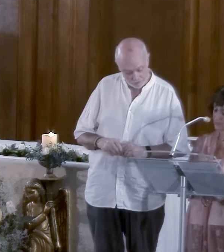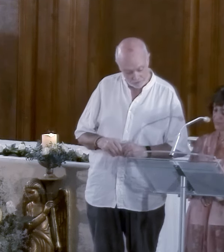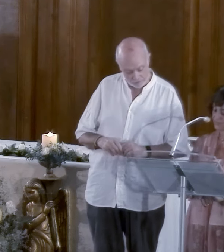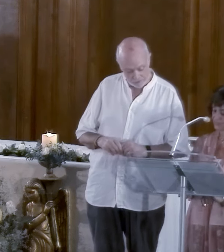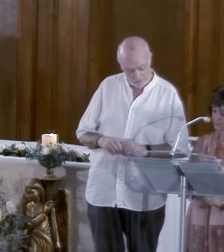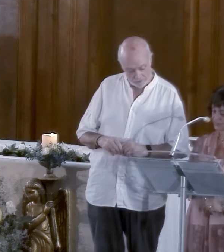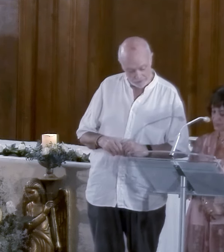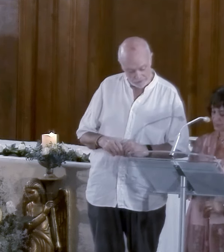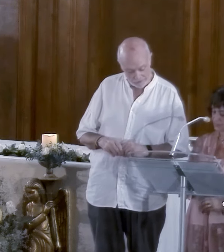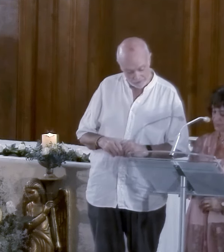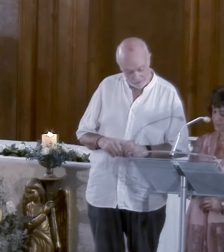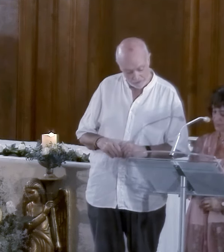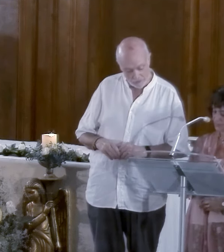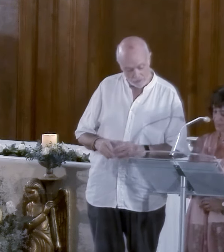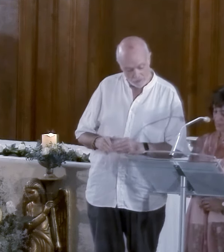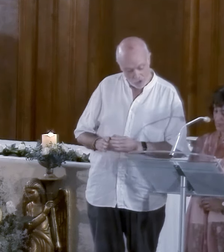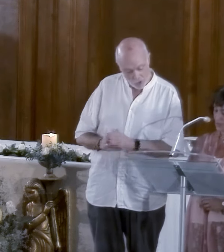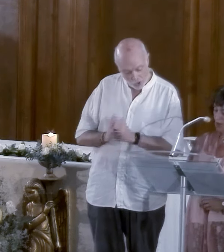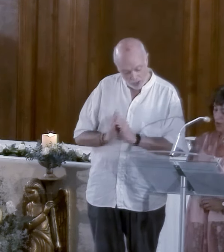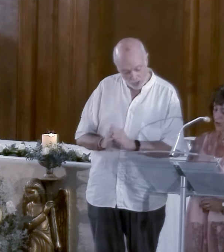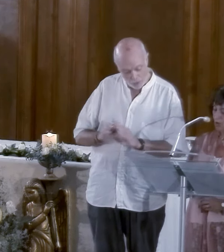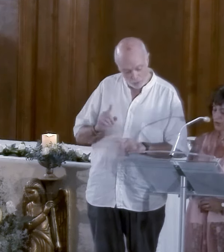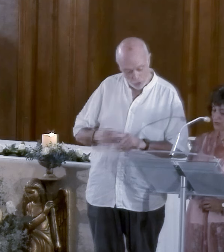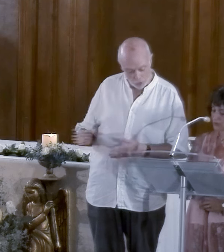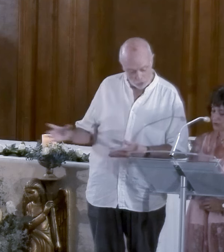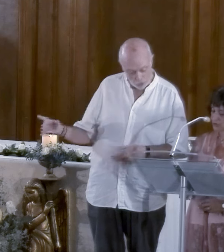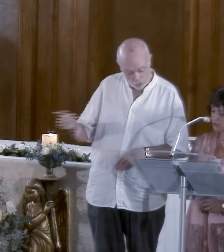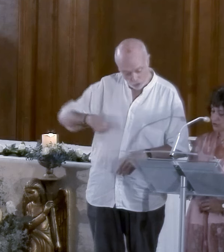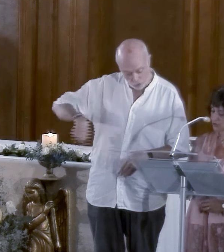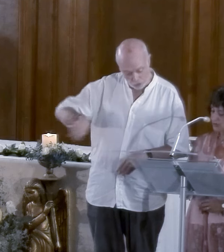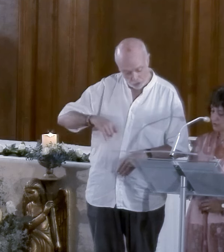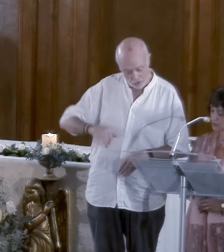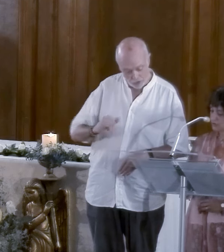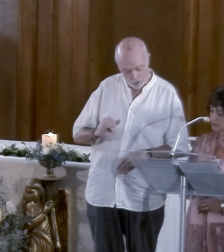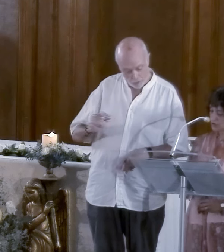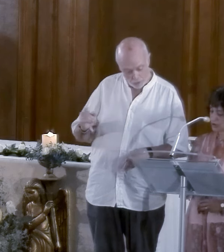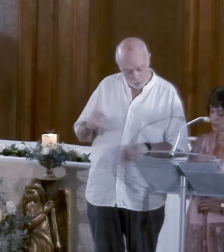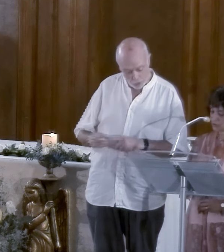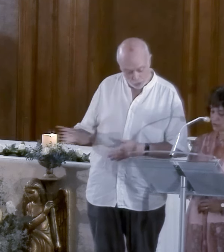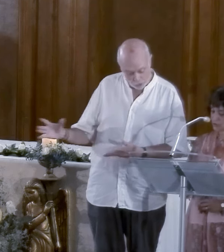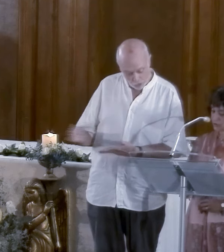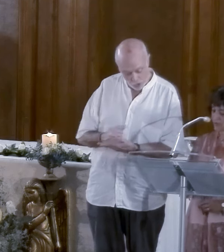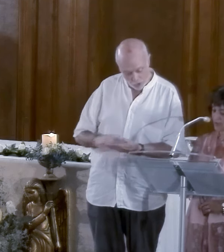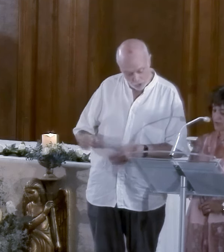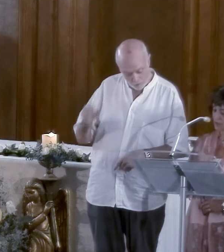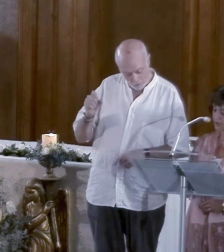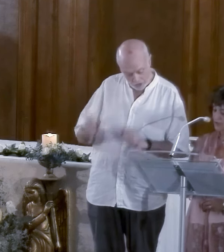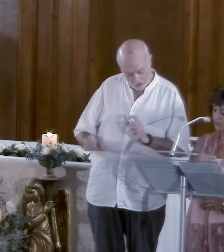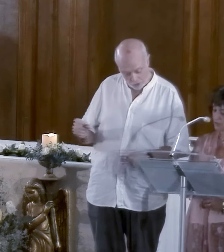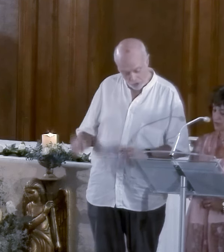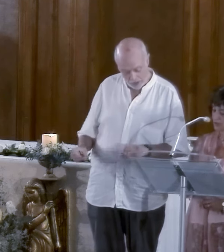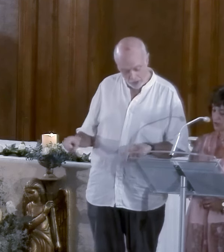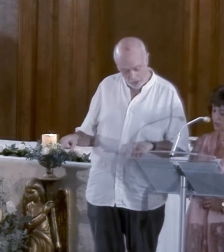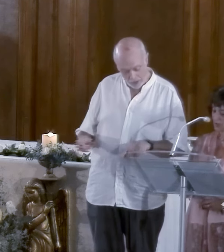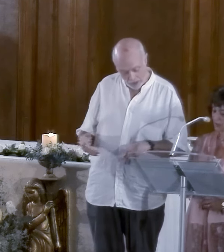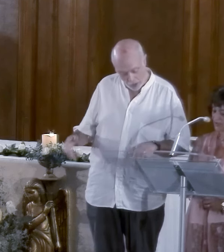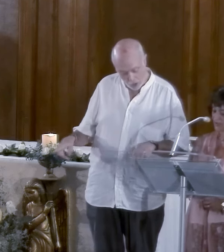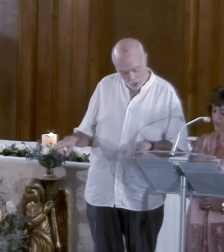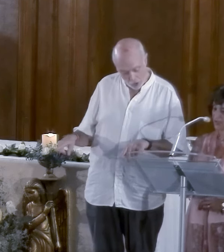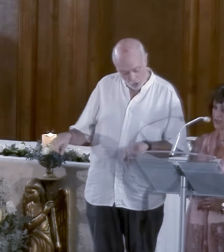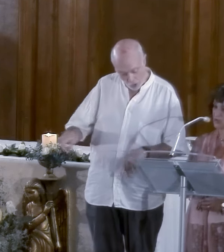Oremos. Padre, escúchanos. Oremos por nosotros y por todos los que, como nosotros, celebran hoy en el mundo entero